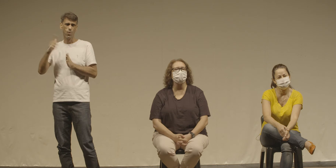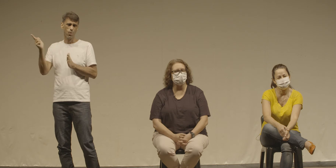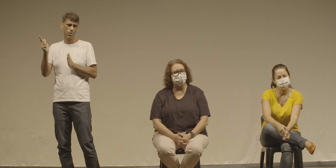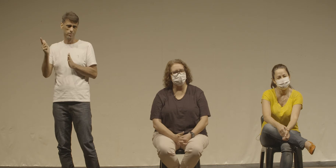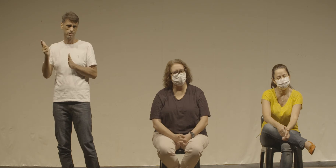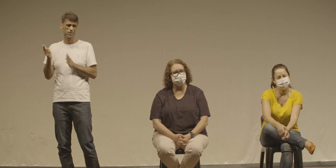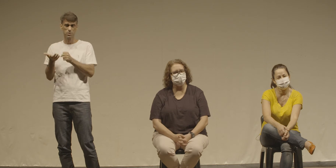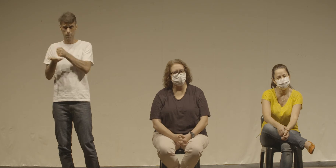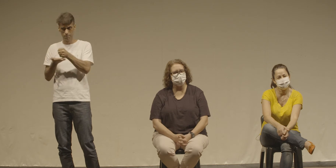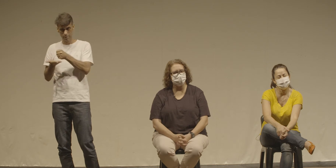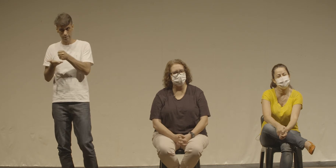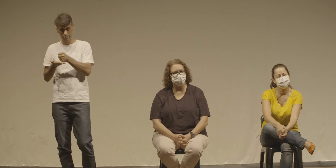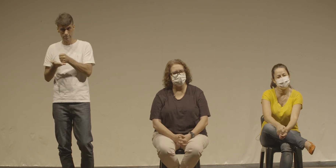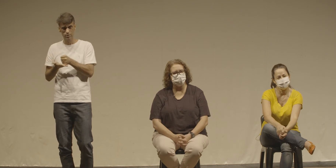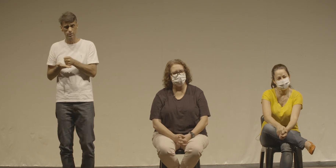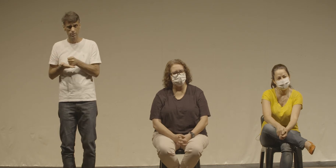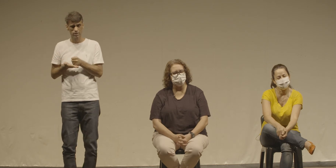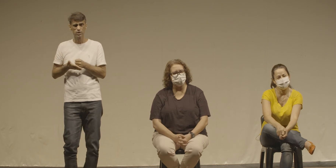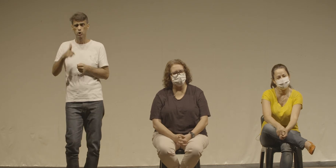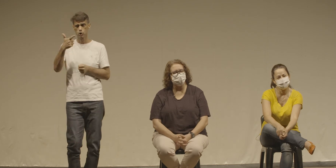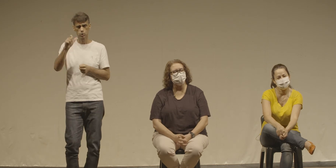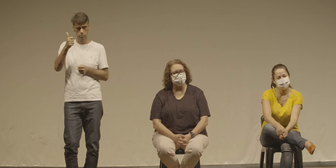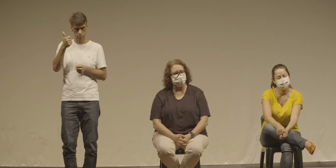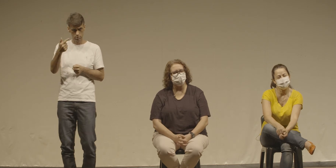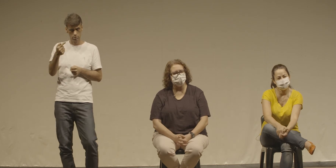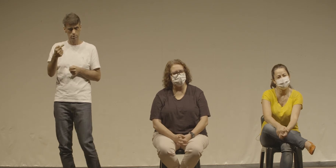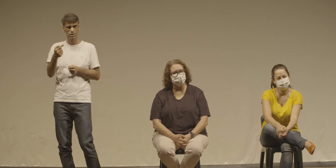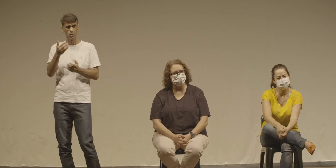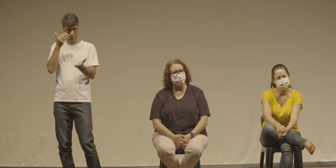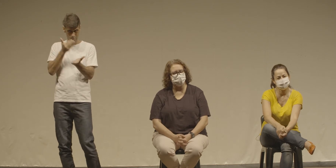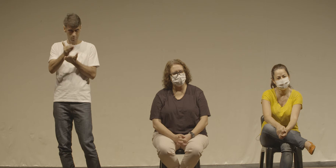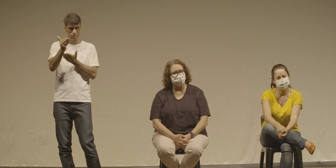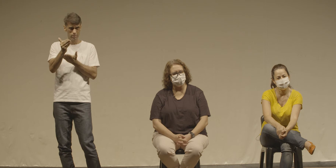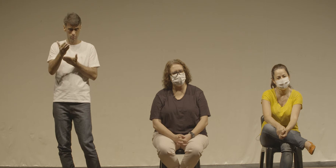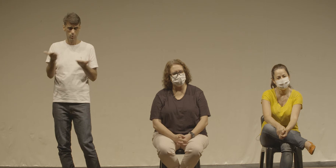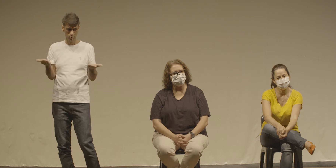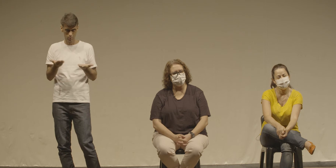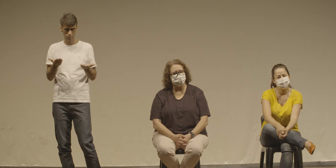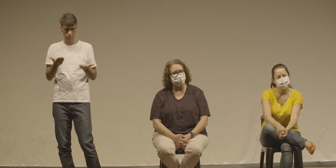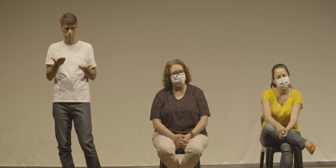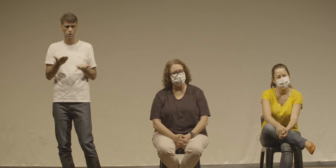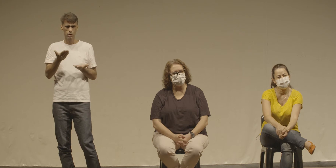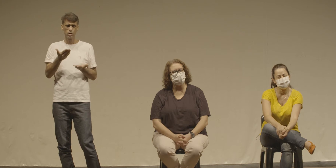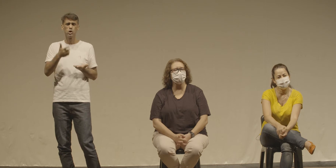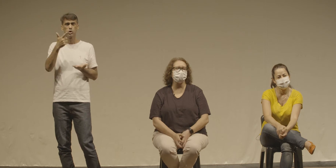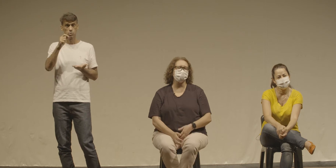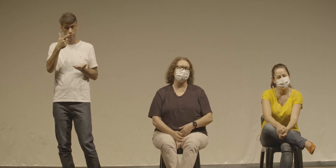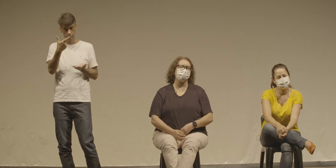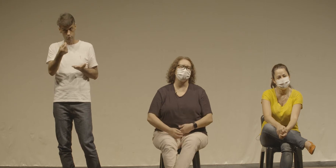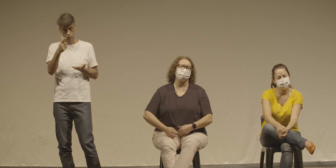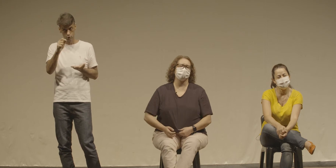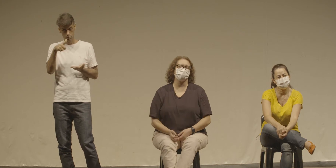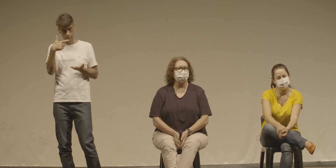trabalhar, porque a Base Nacional Curricular Comum, aprovada em 2017 e posta em prática agora, né, a partir desse ano agora e do ano passado,